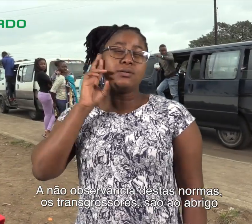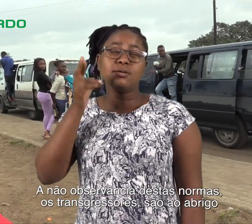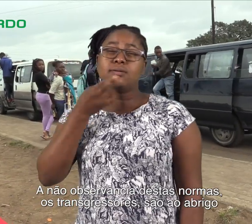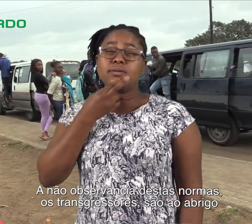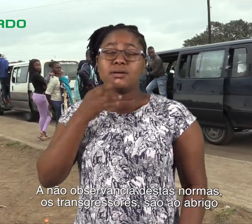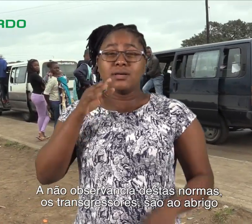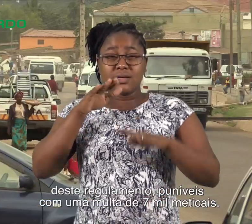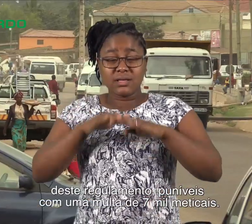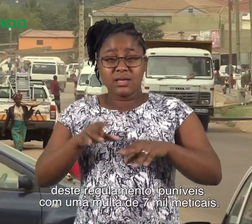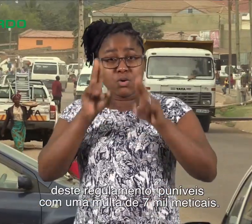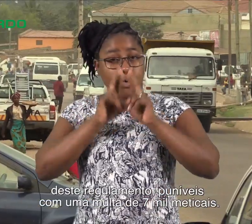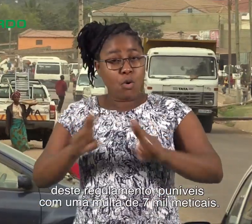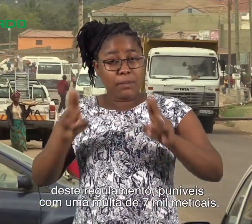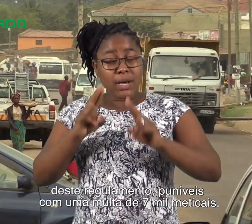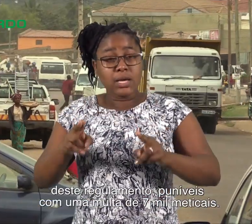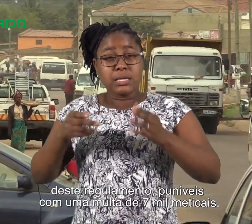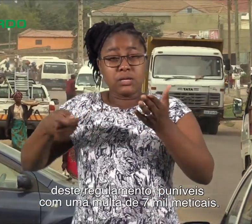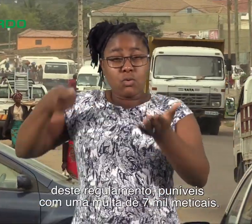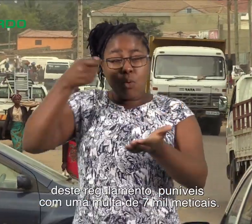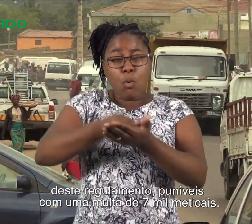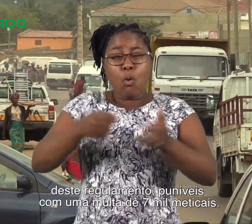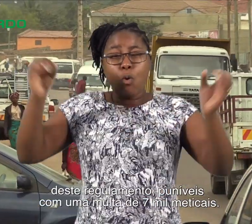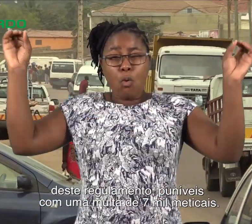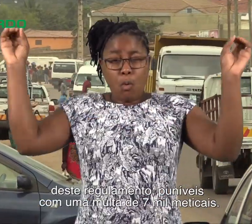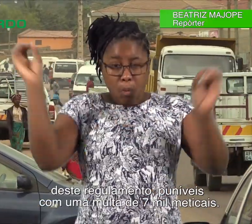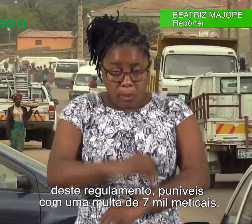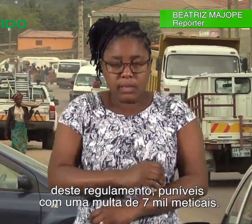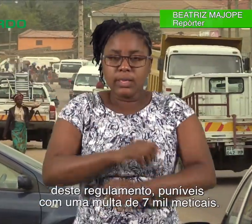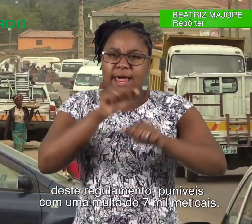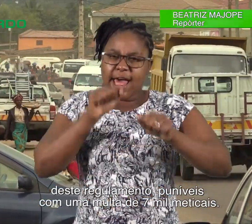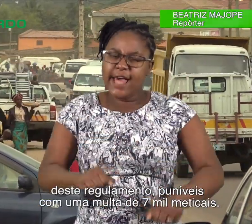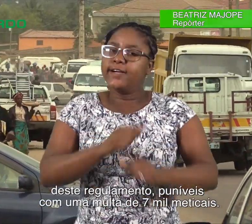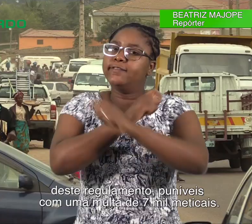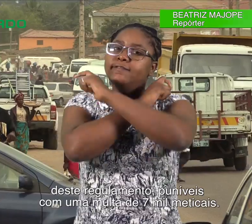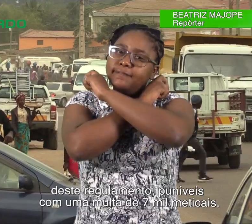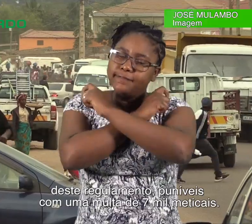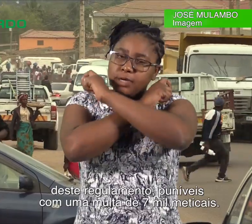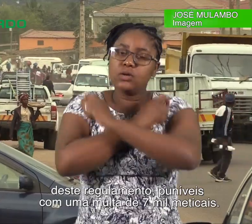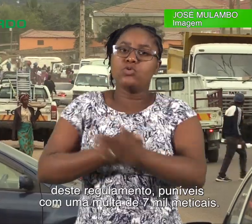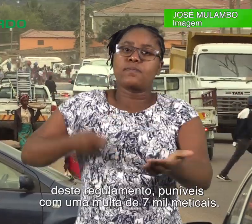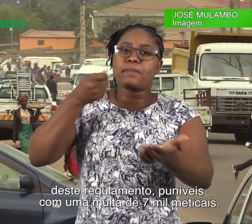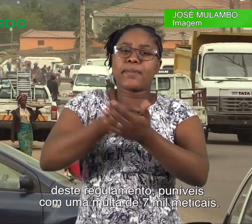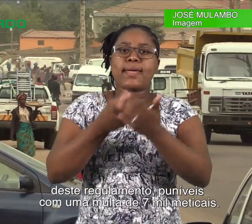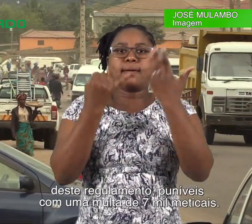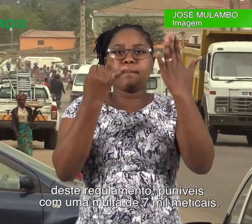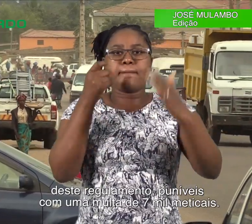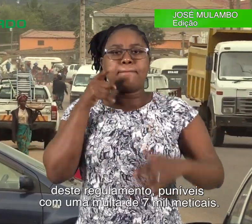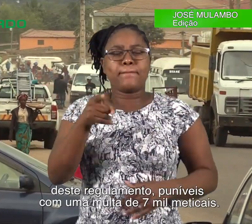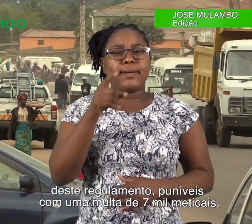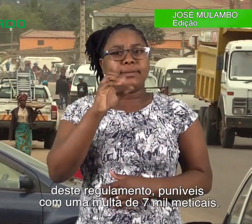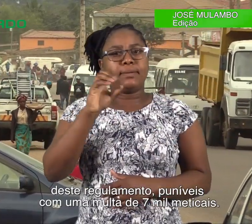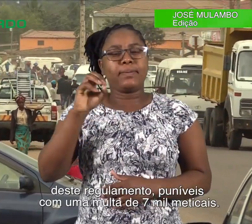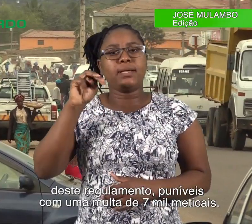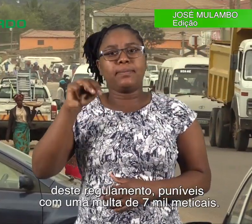normas, os transgressores, são ao abrigo deste regulamento, puníveis com multa de 7 mil nocais.